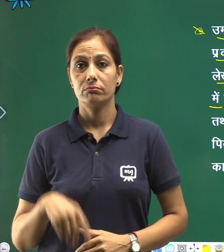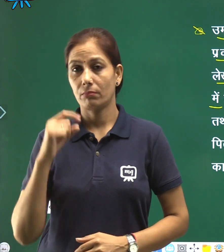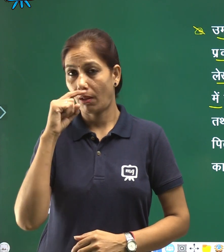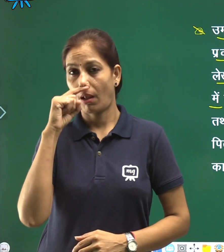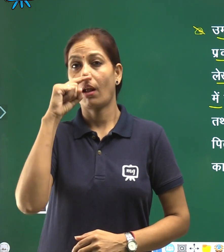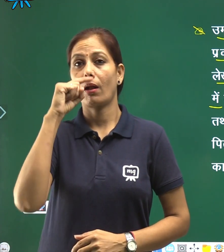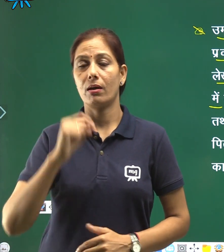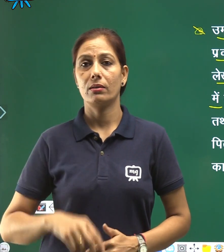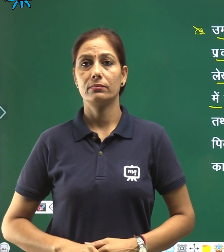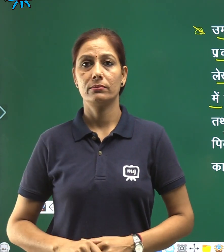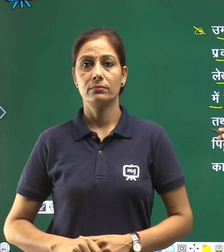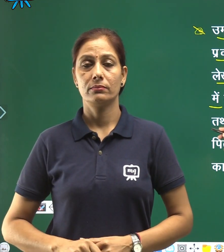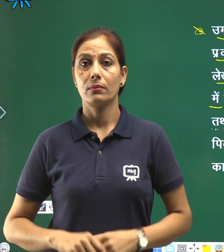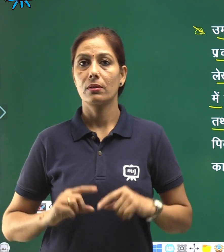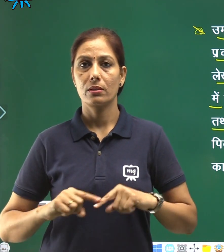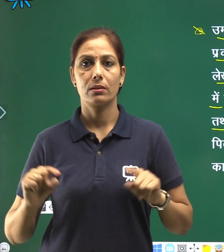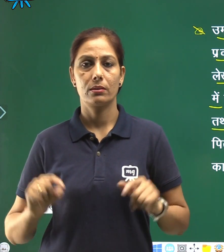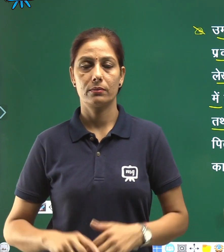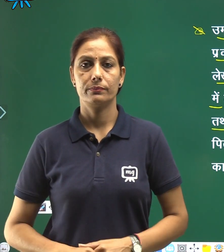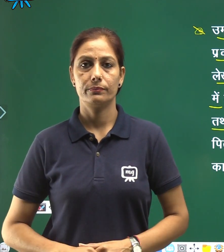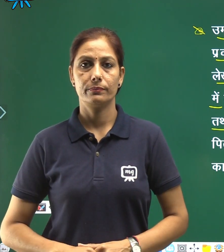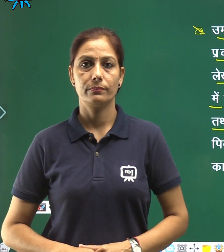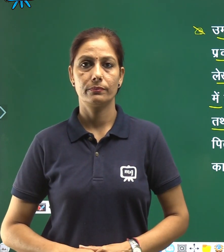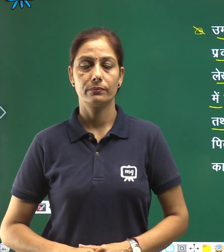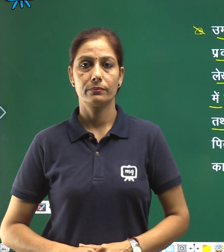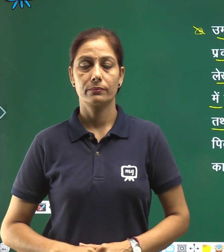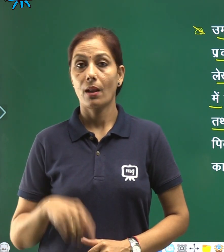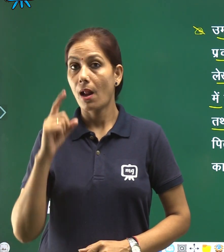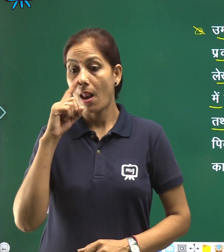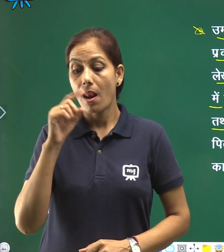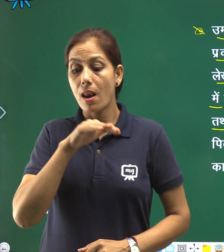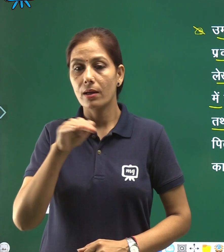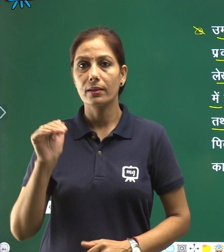अहंकार तथा लड़की के